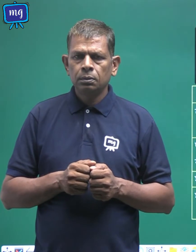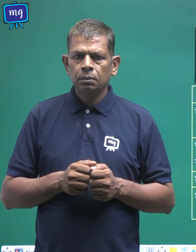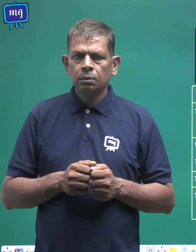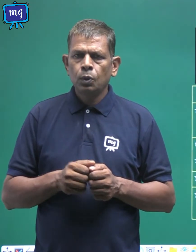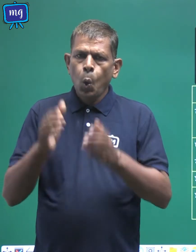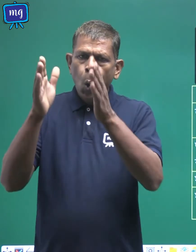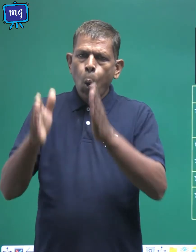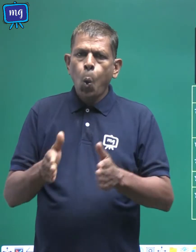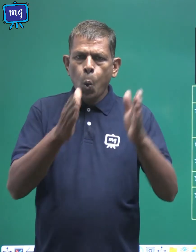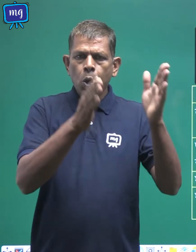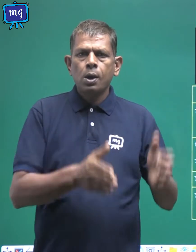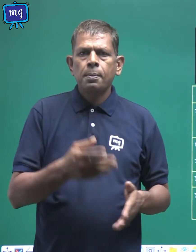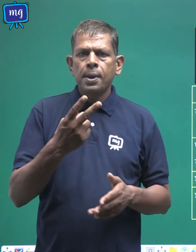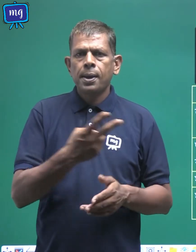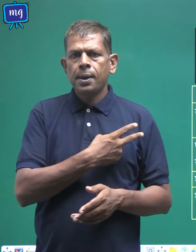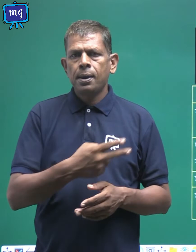2 कॉलम दिए गए हैं।